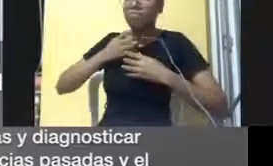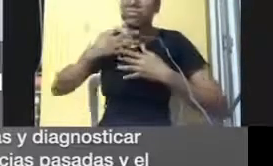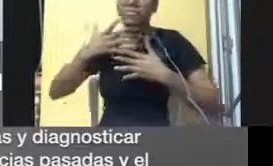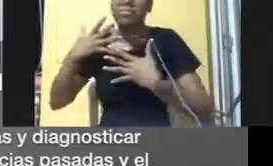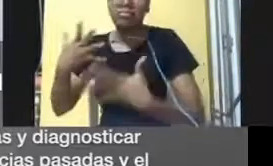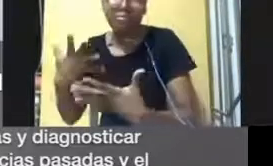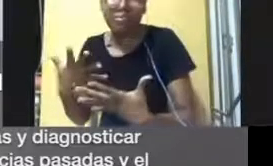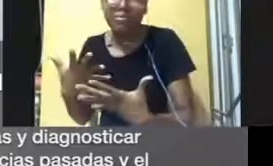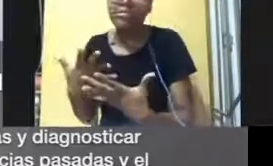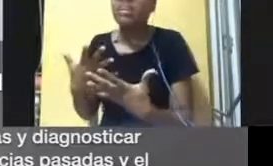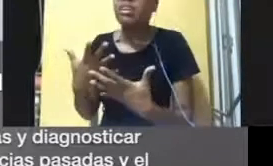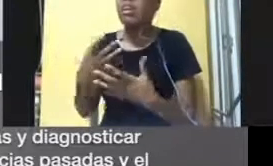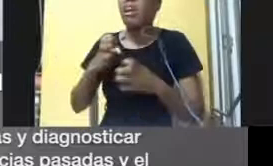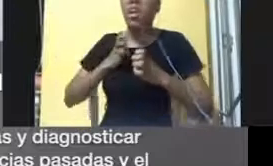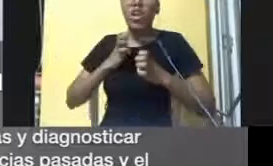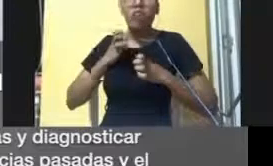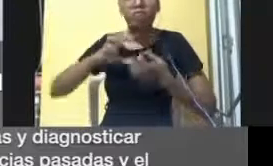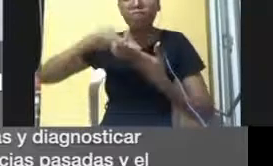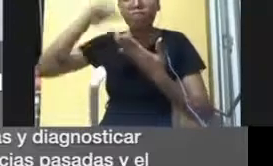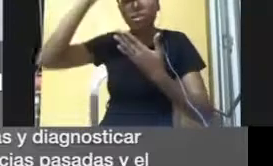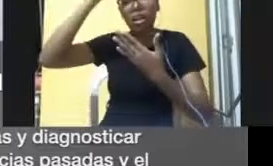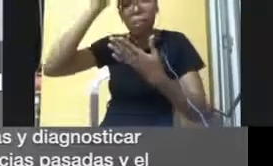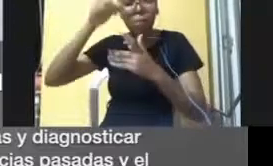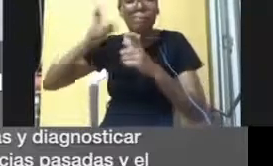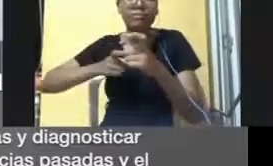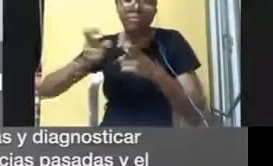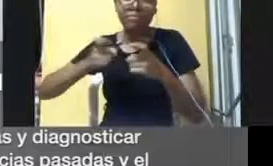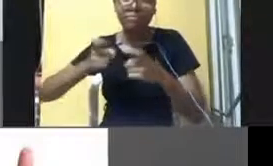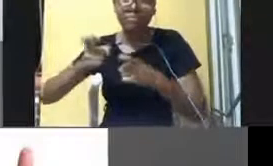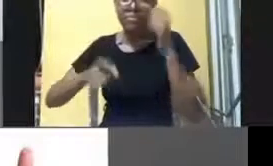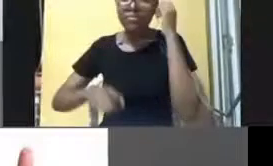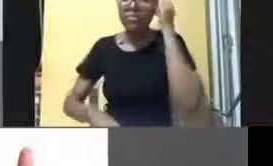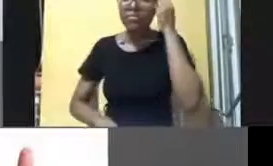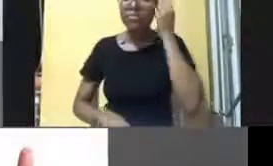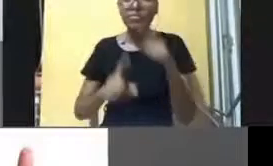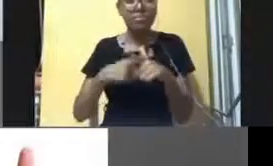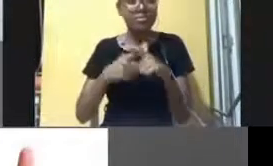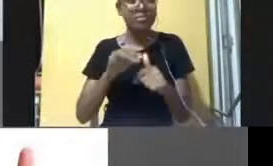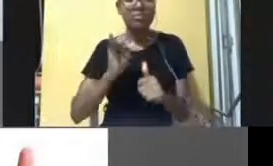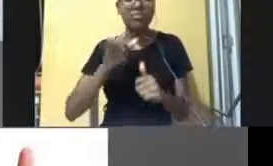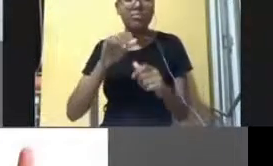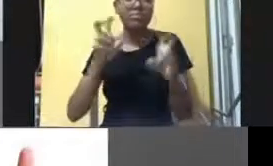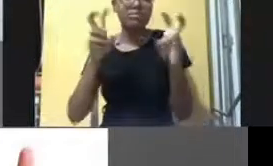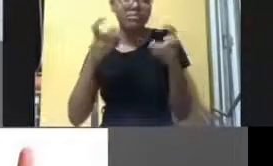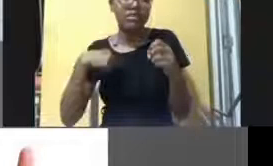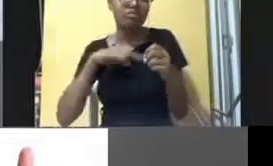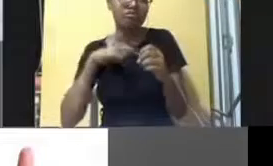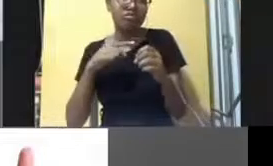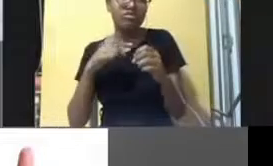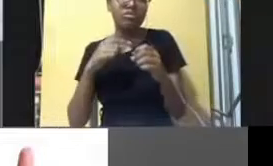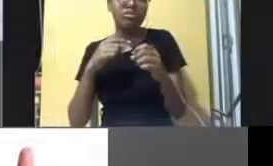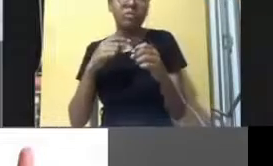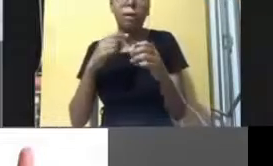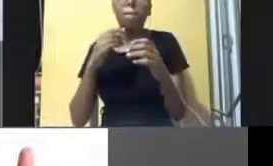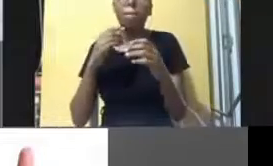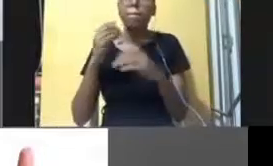sus emociones y sus experiencias. Entonces, estos son temas que vamos a ir hablando en